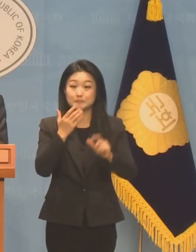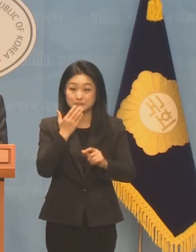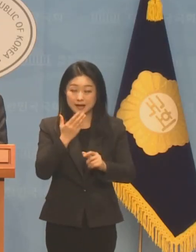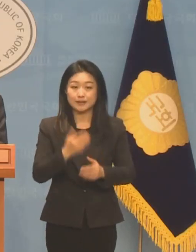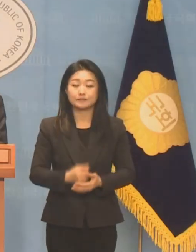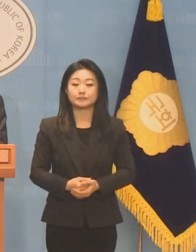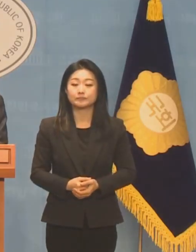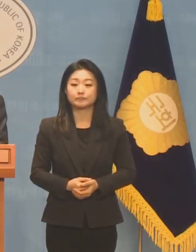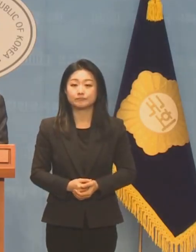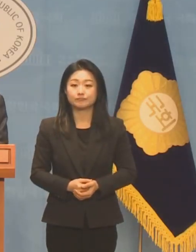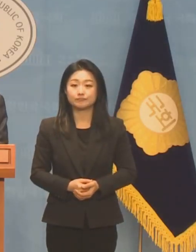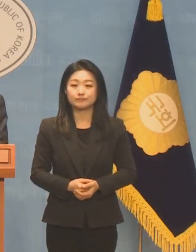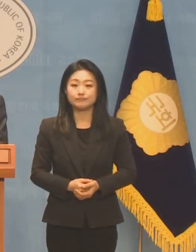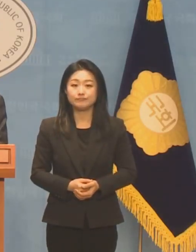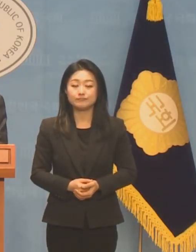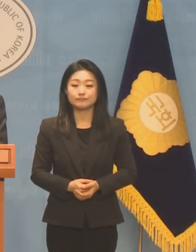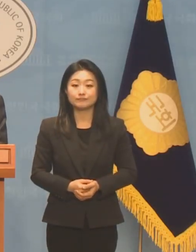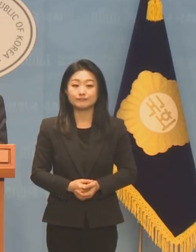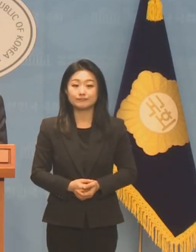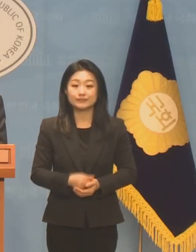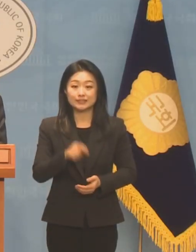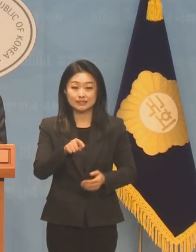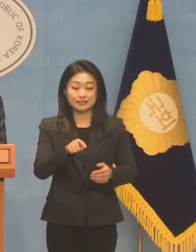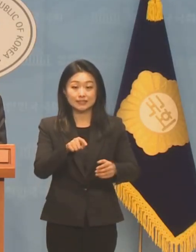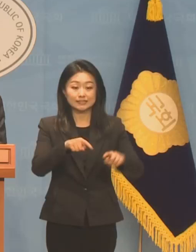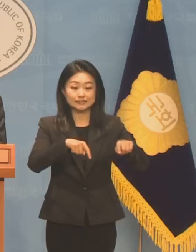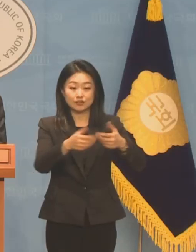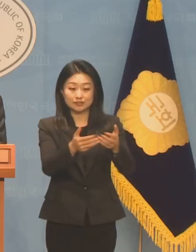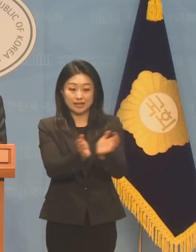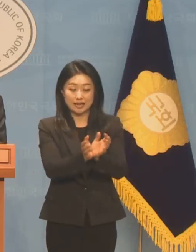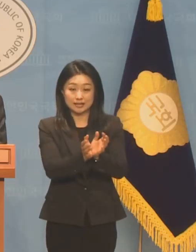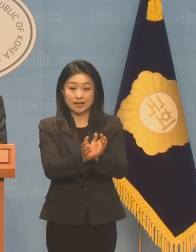있습니다. 그 당의 대표께서